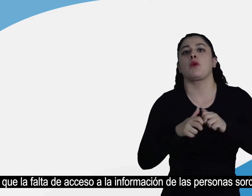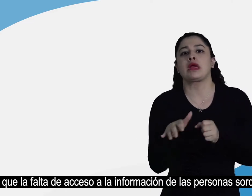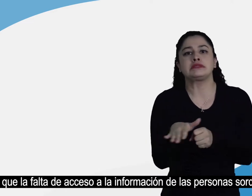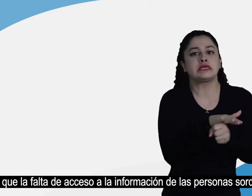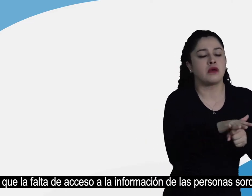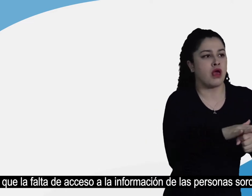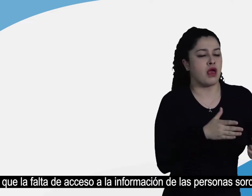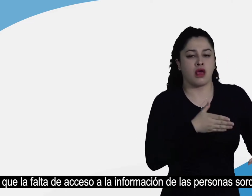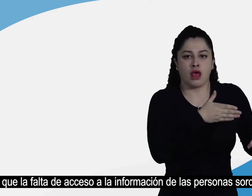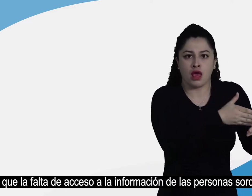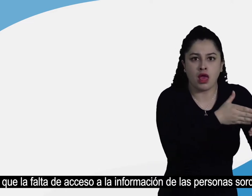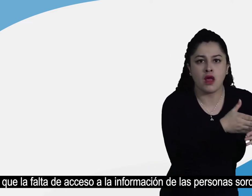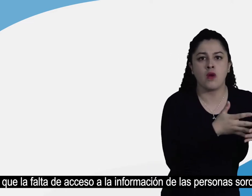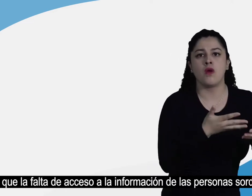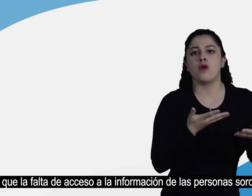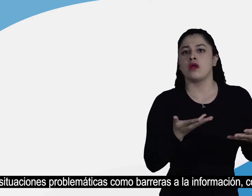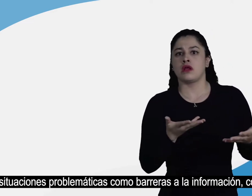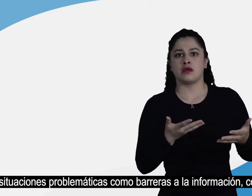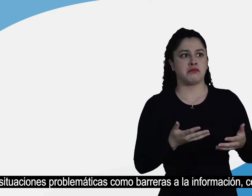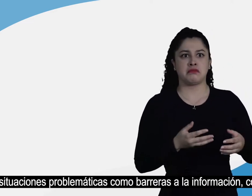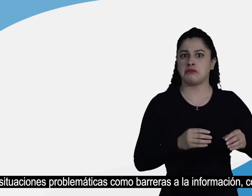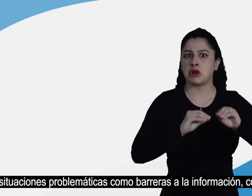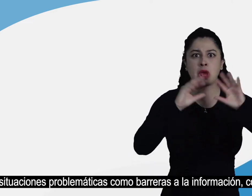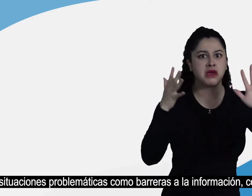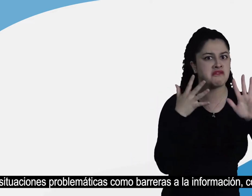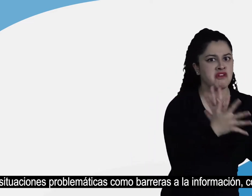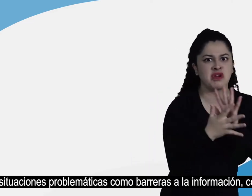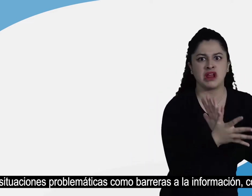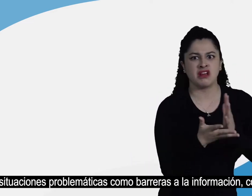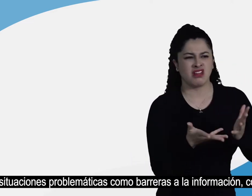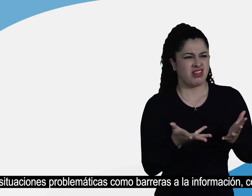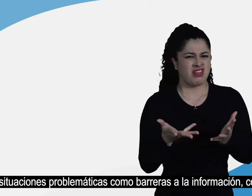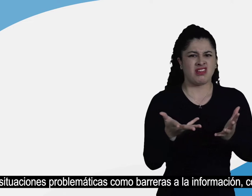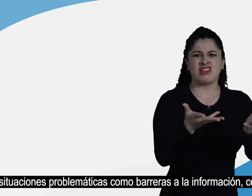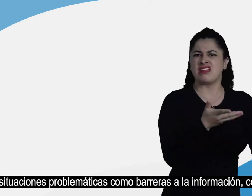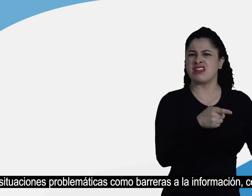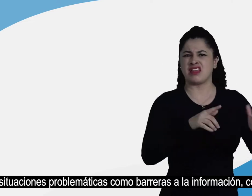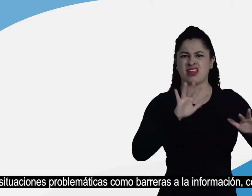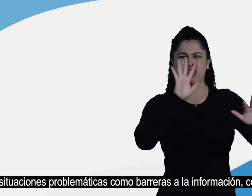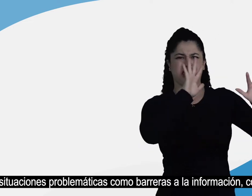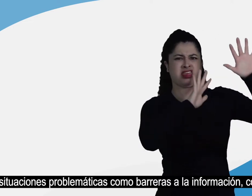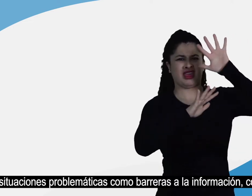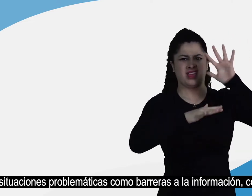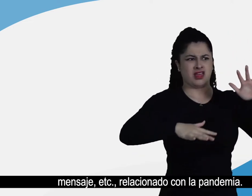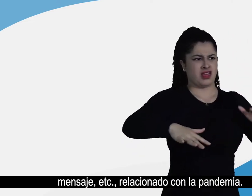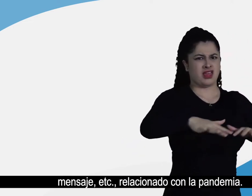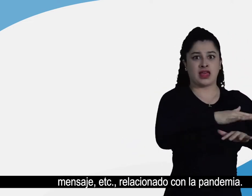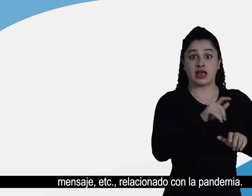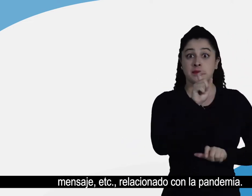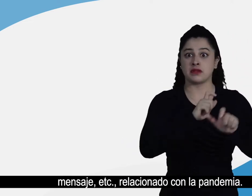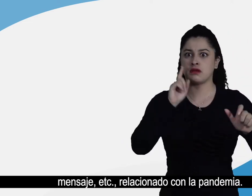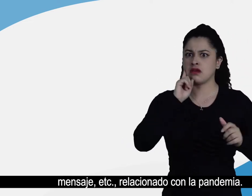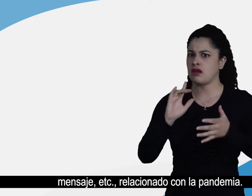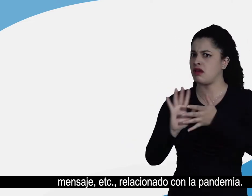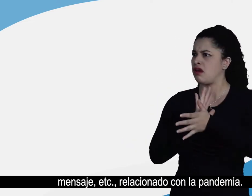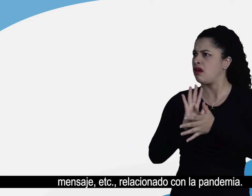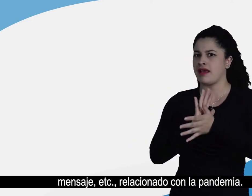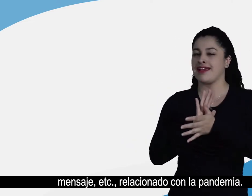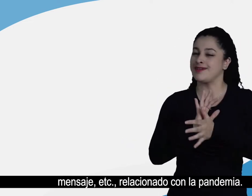personas sordas conlleva a situaciones problemáticas como barreras a la información, confusión del mensaje, etc., relacionado con la